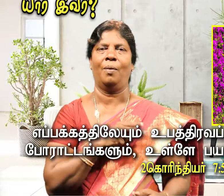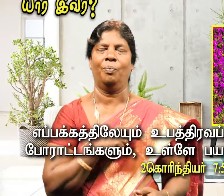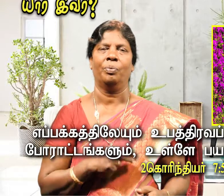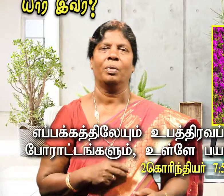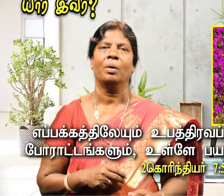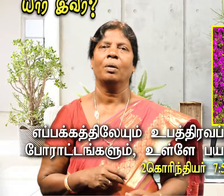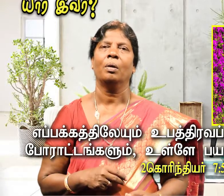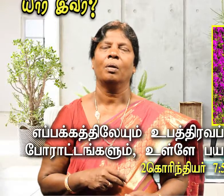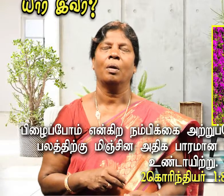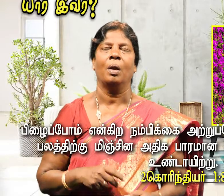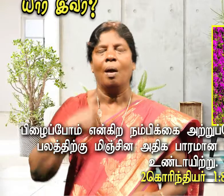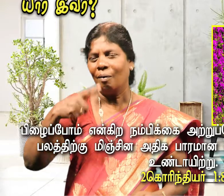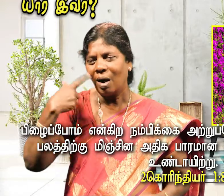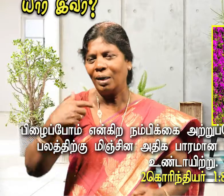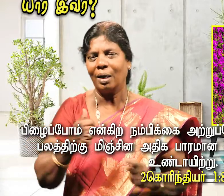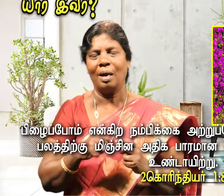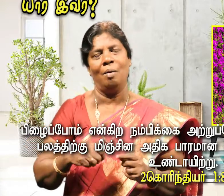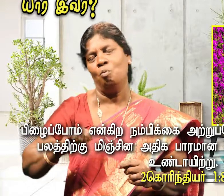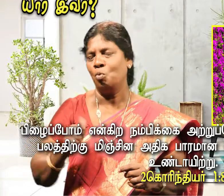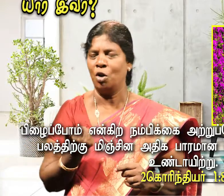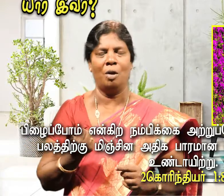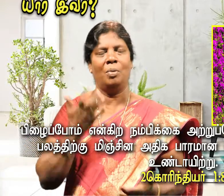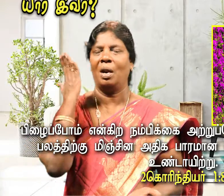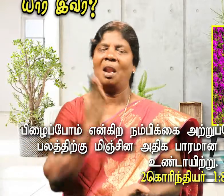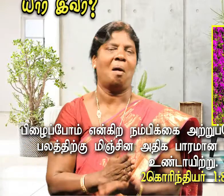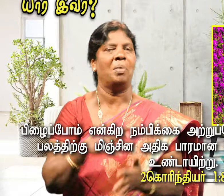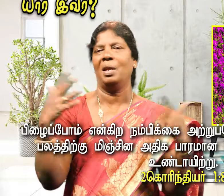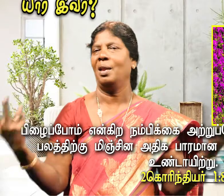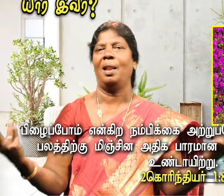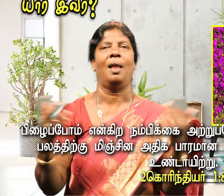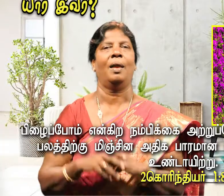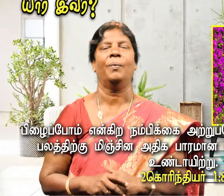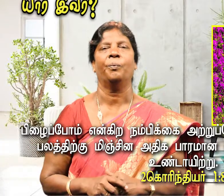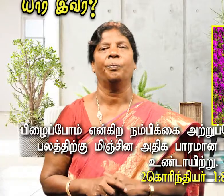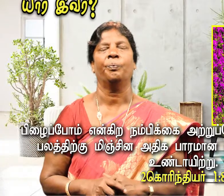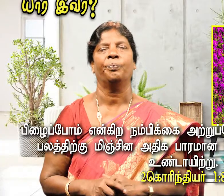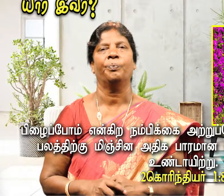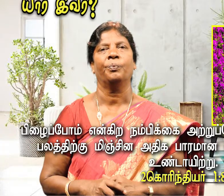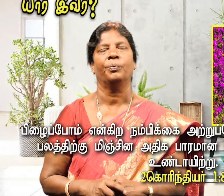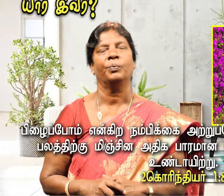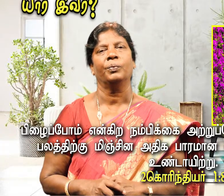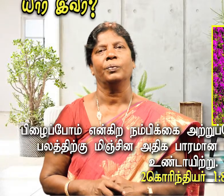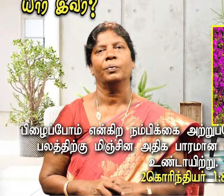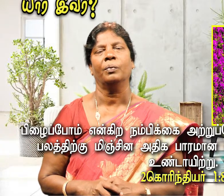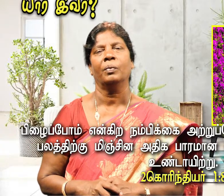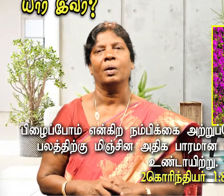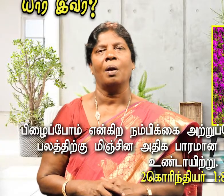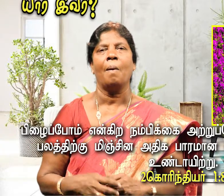உள்ளே பயங்கள், பிழைப்போம் என்கிற, வாழ்வோம் என்கிற நம்பிக்கை அற்றுப்போனது,